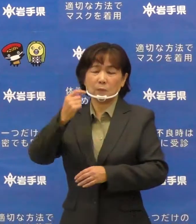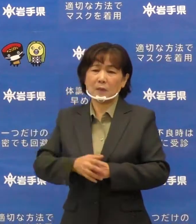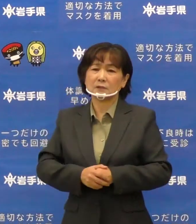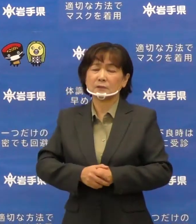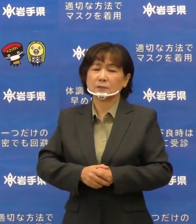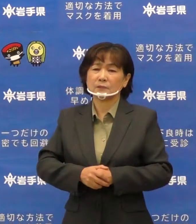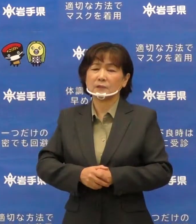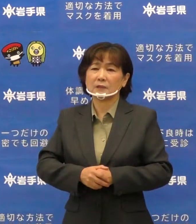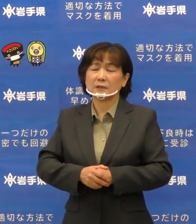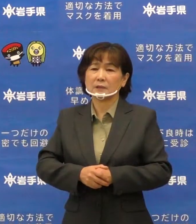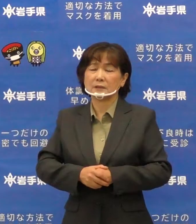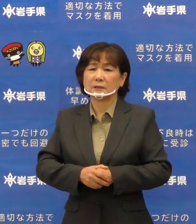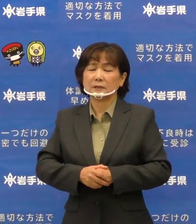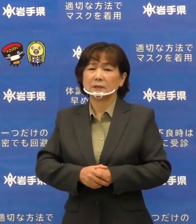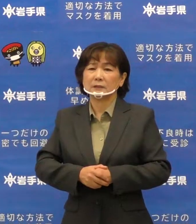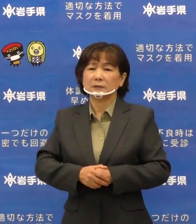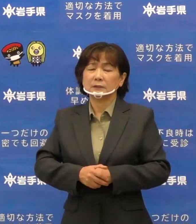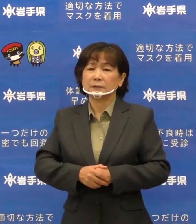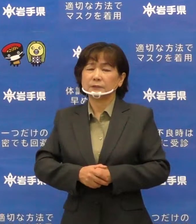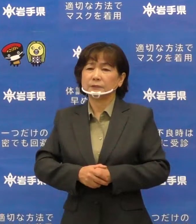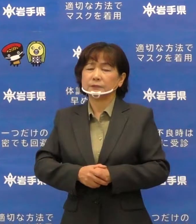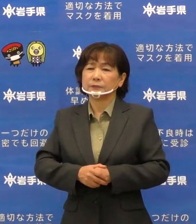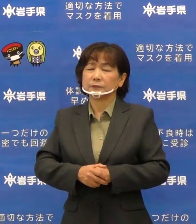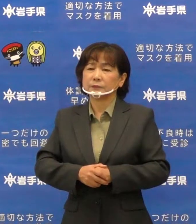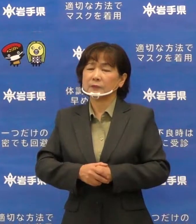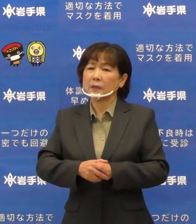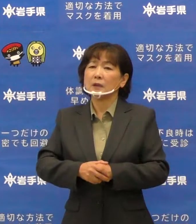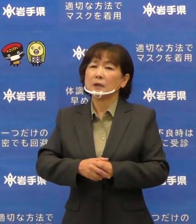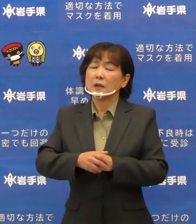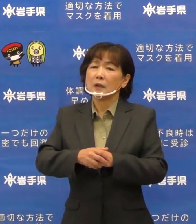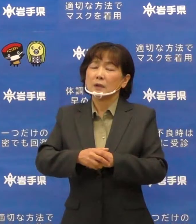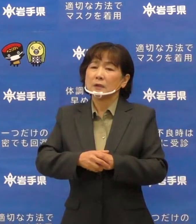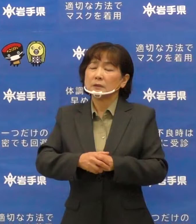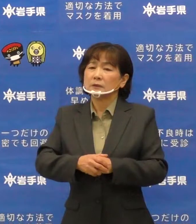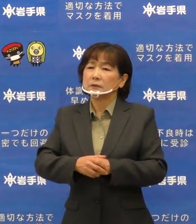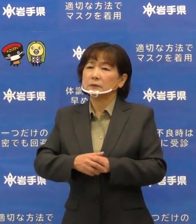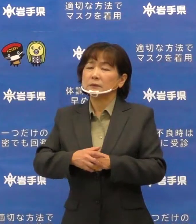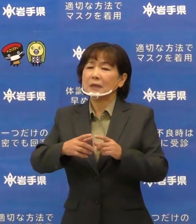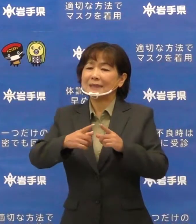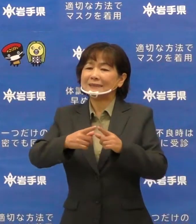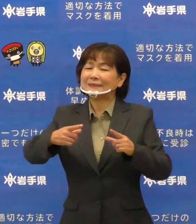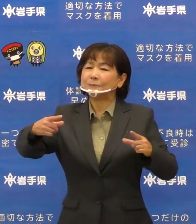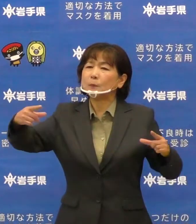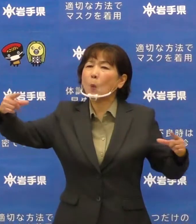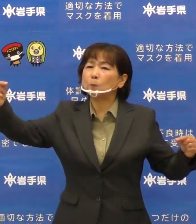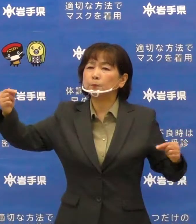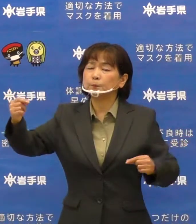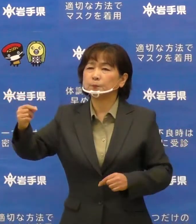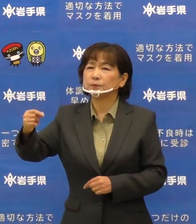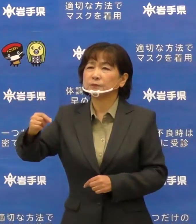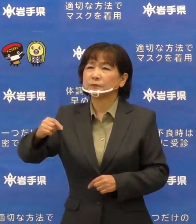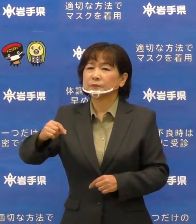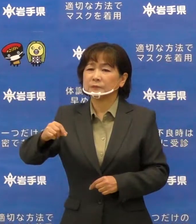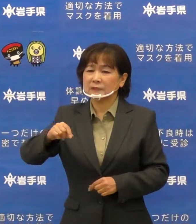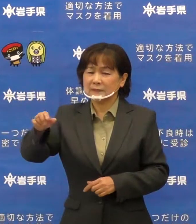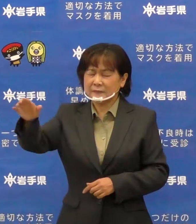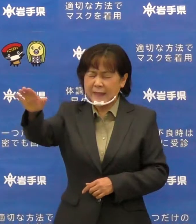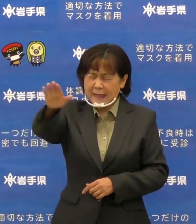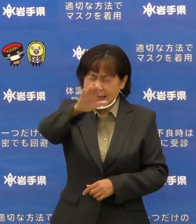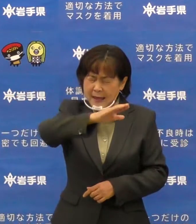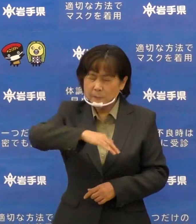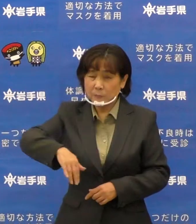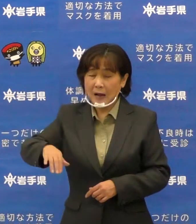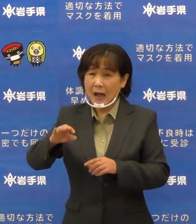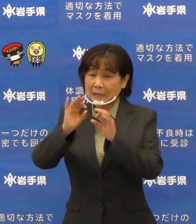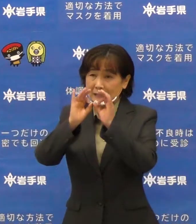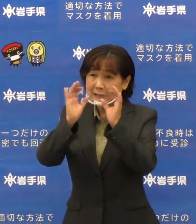第2波の後とかひょっとしたらこの第1波の後みたいな日本全体ほぼゼロもこうあり得る、まあ、そういう状況